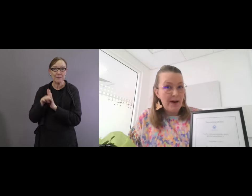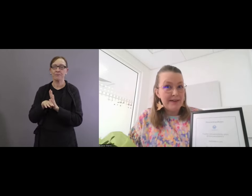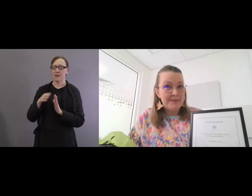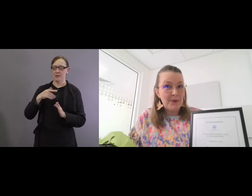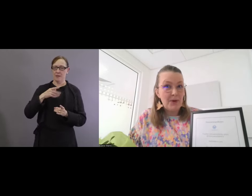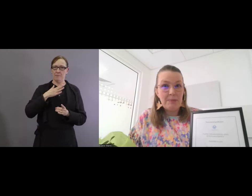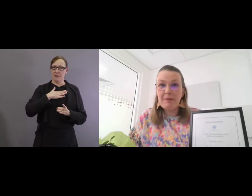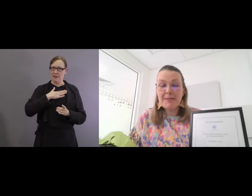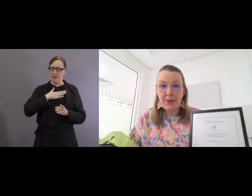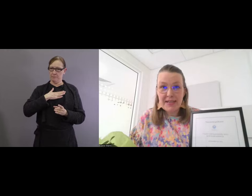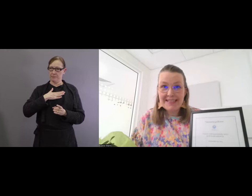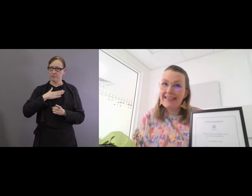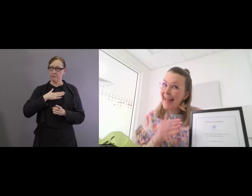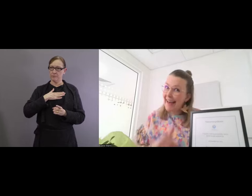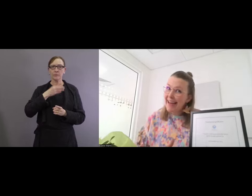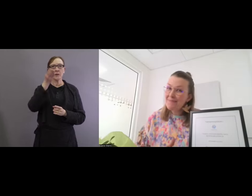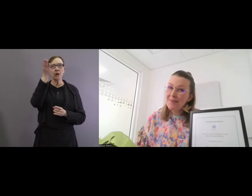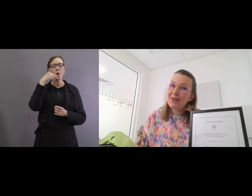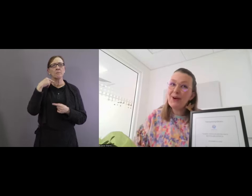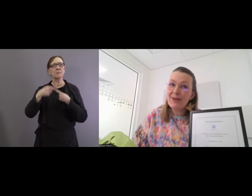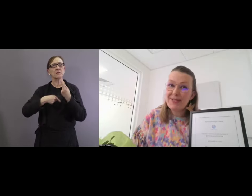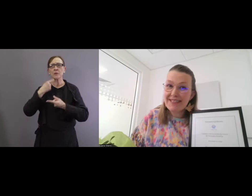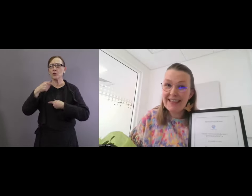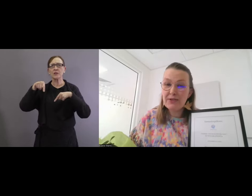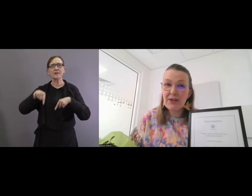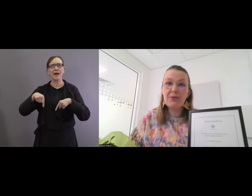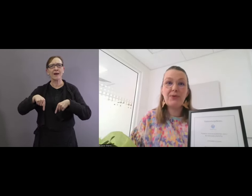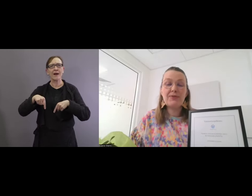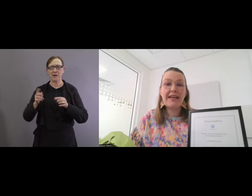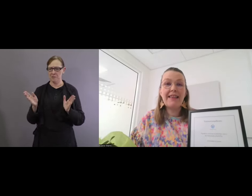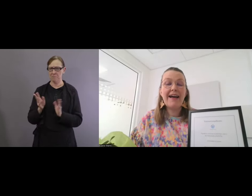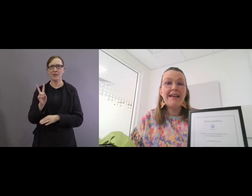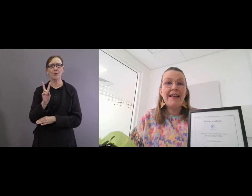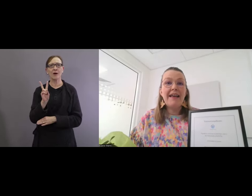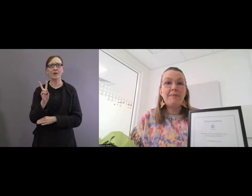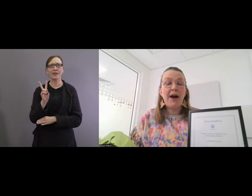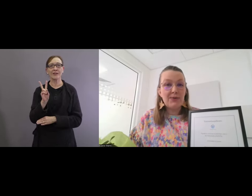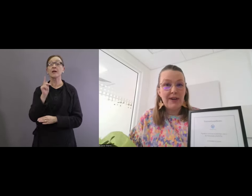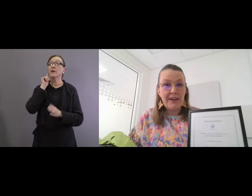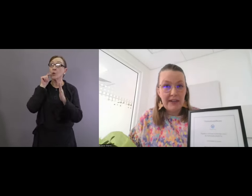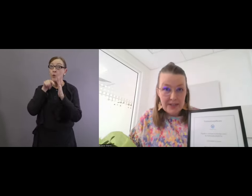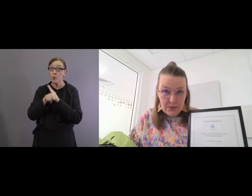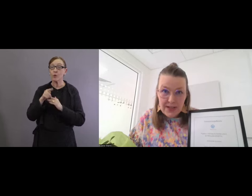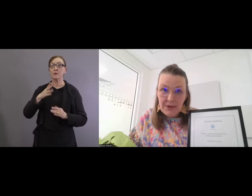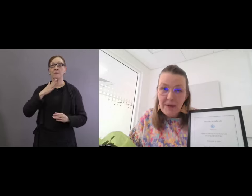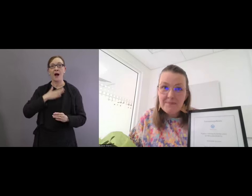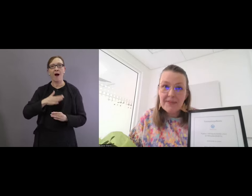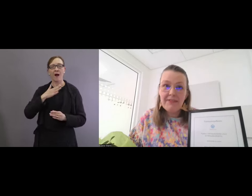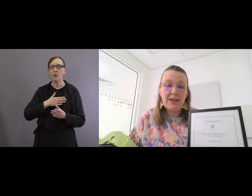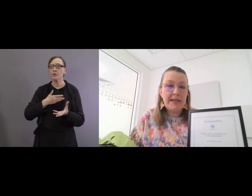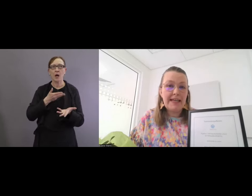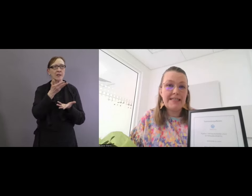meidän omaan oppimisprosessiin täällä Pikku Kakkosessa tietysti kuuluu se, että me halutaan käydä